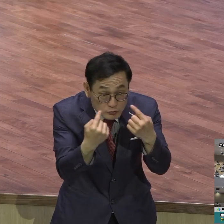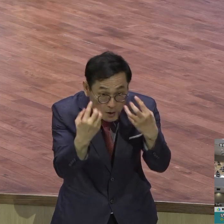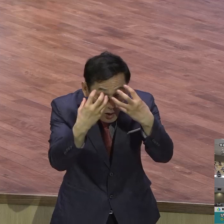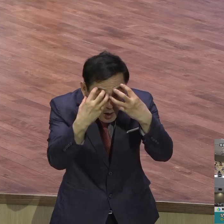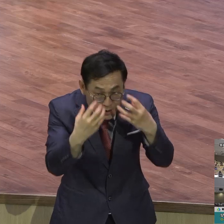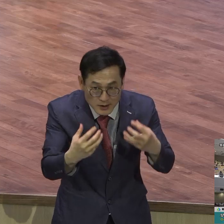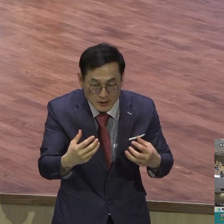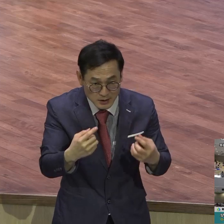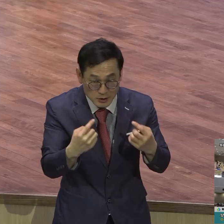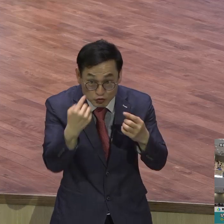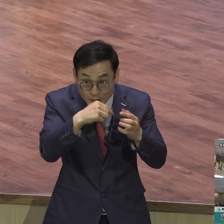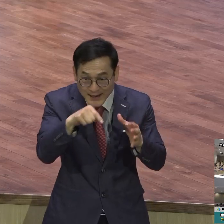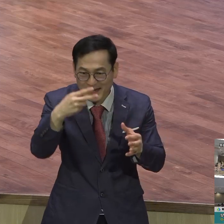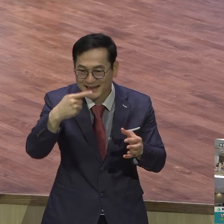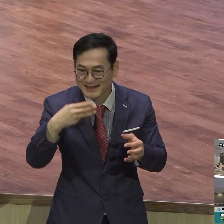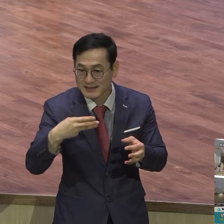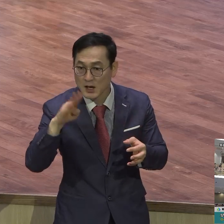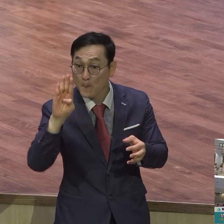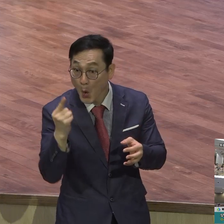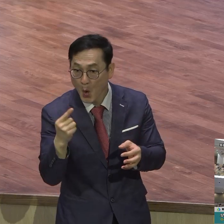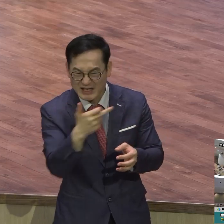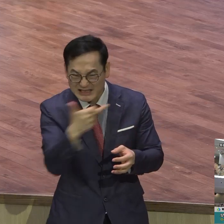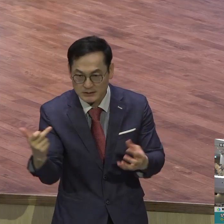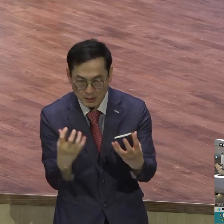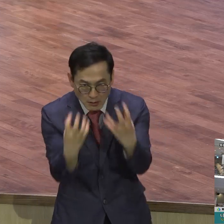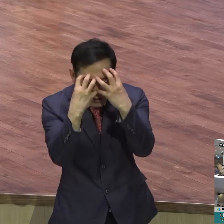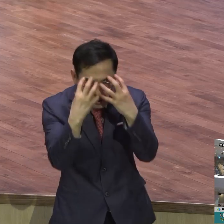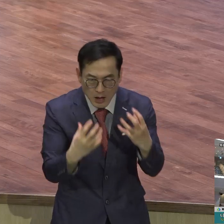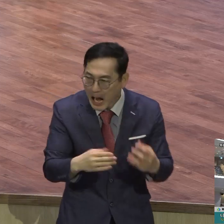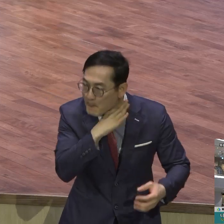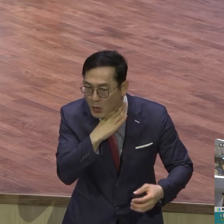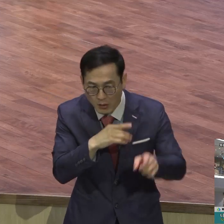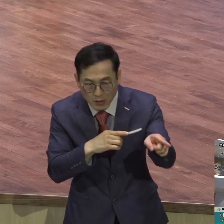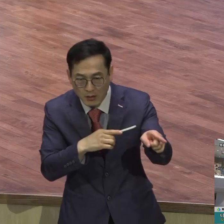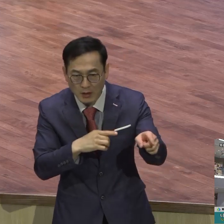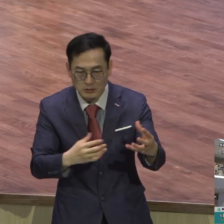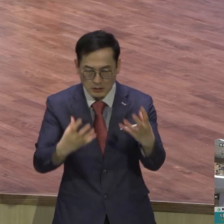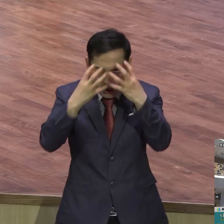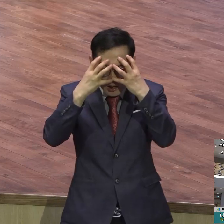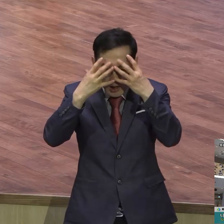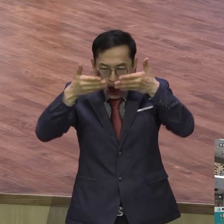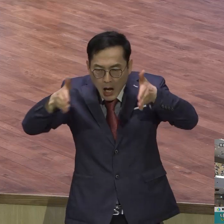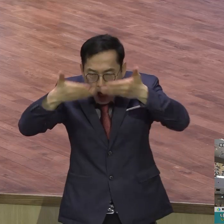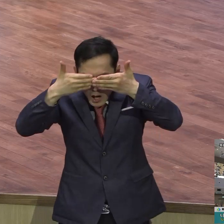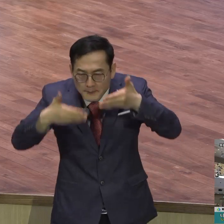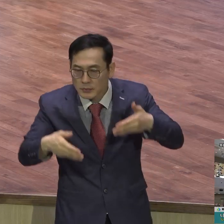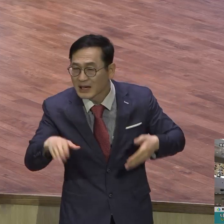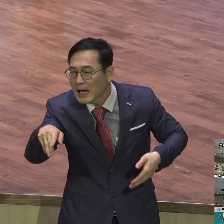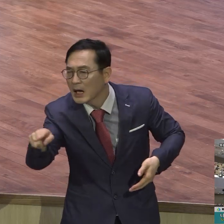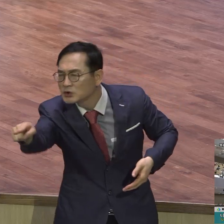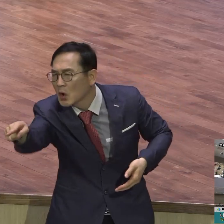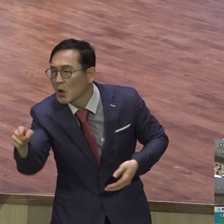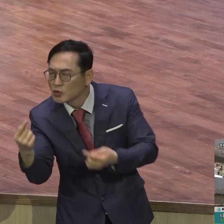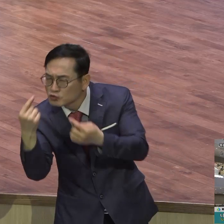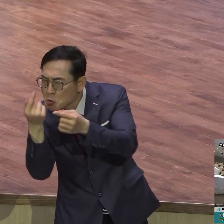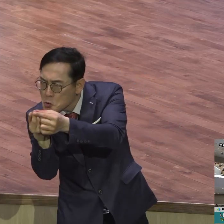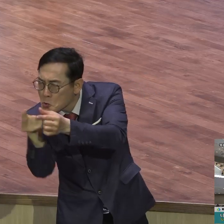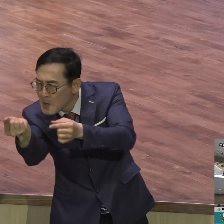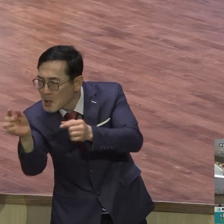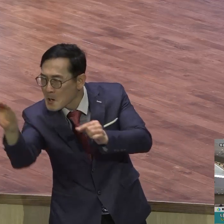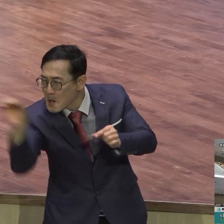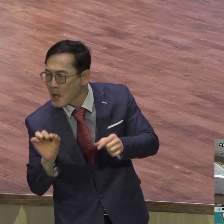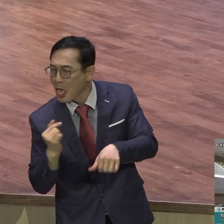보라 너 눈 속에 덜포가 있는데 어찌하여 형제에게 말하길 나로 너 눈 속에 있는 티를